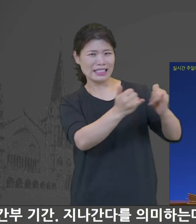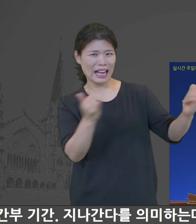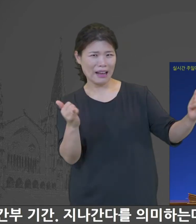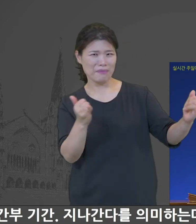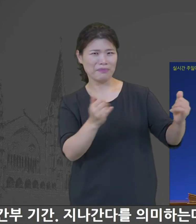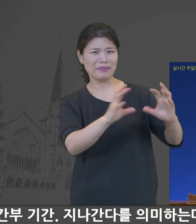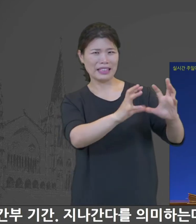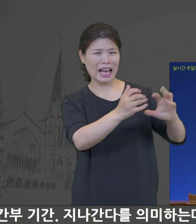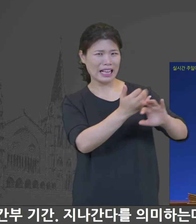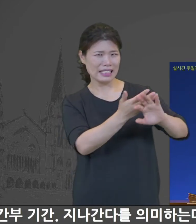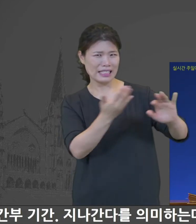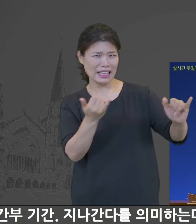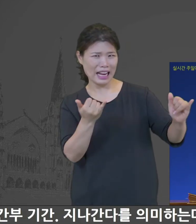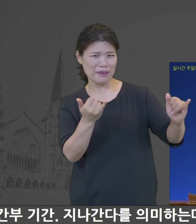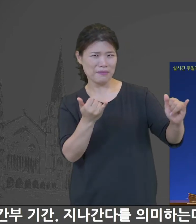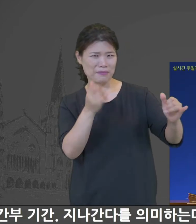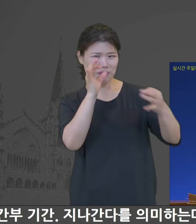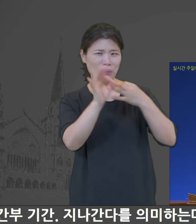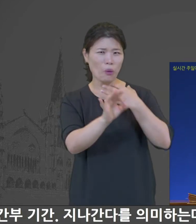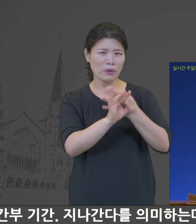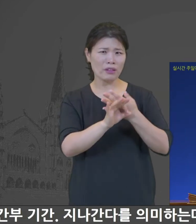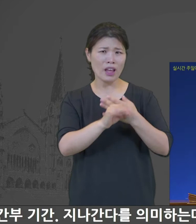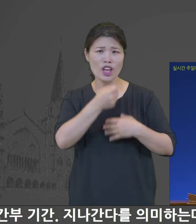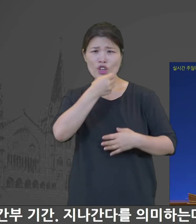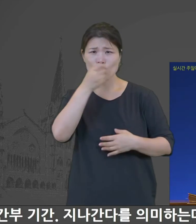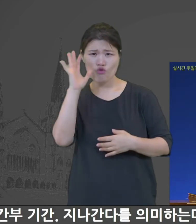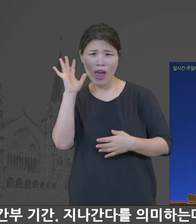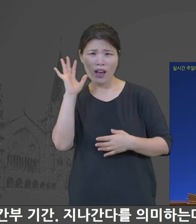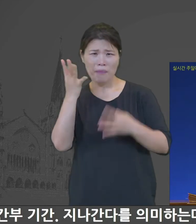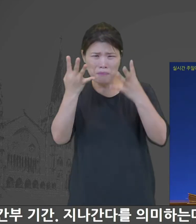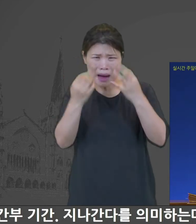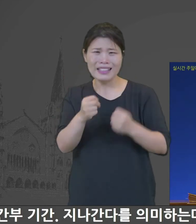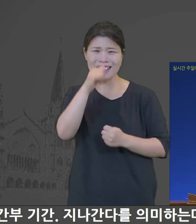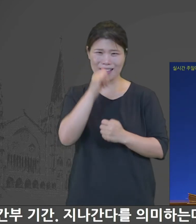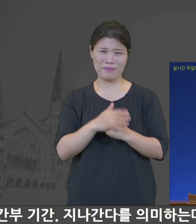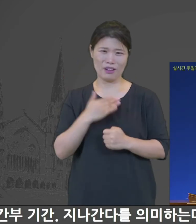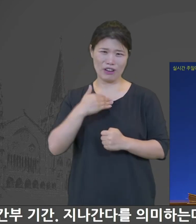민족보다도 유행을 잘 따르는 민족입니다.